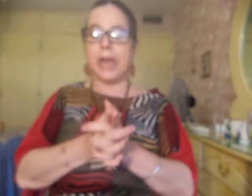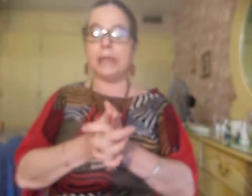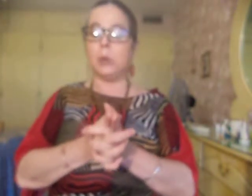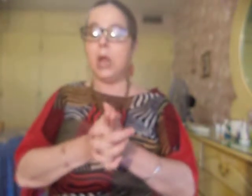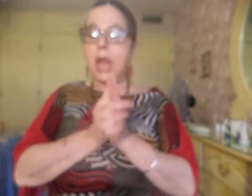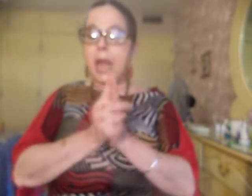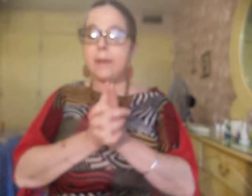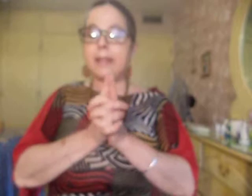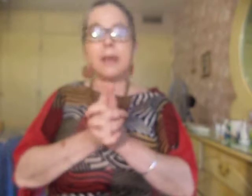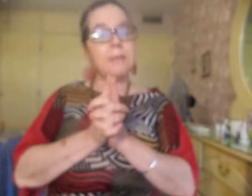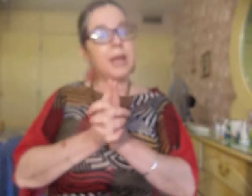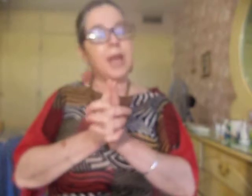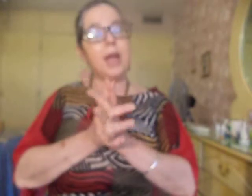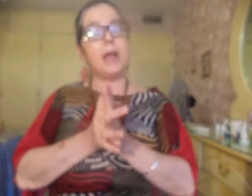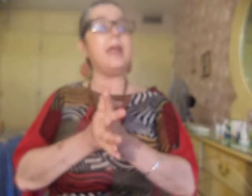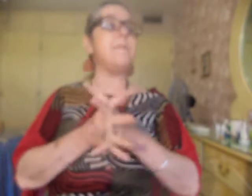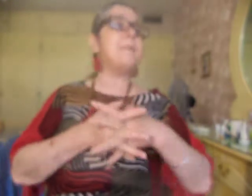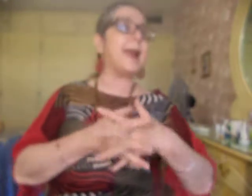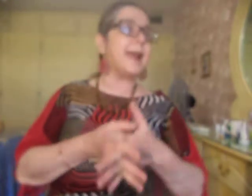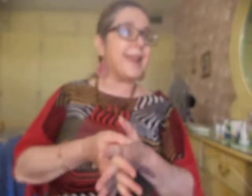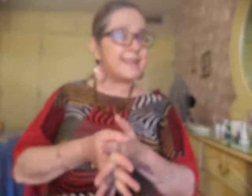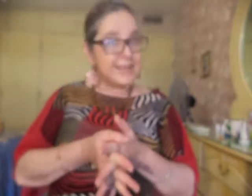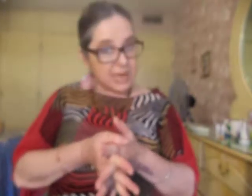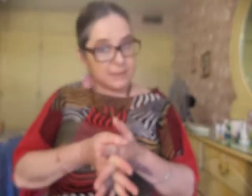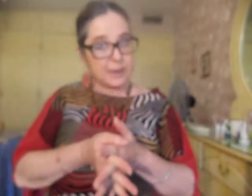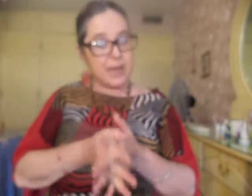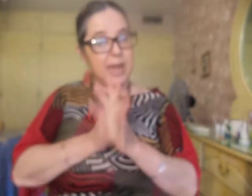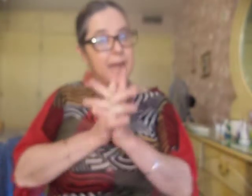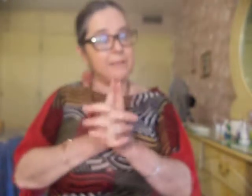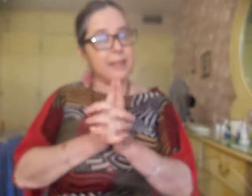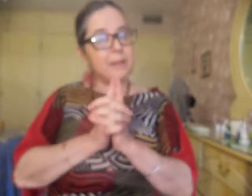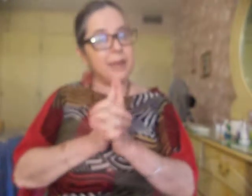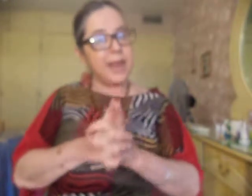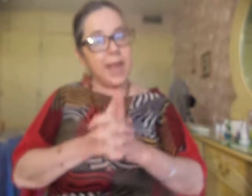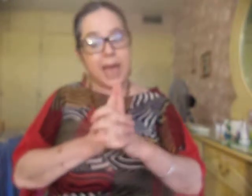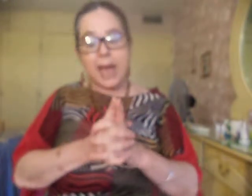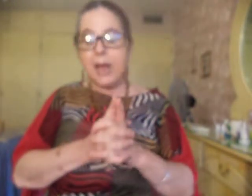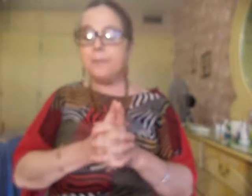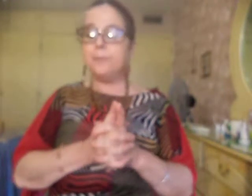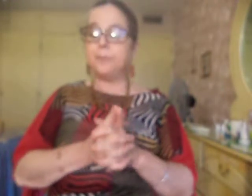mencionando. La vitamina, ¿y para qué sirven? La vitamina A